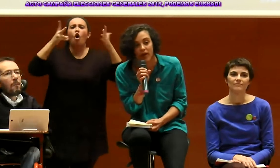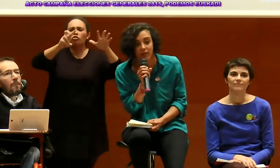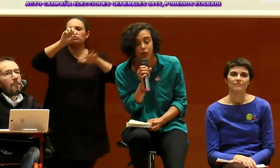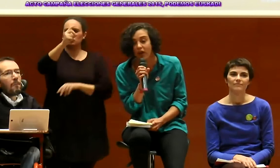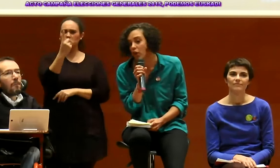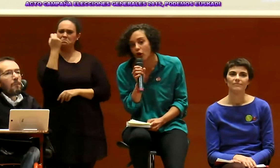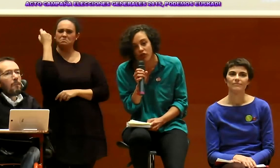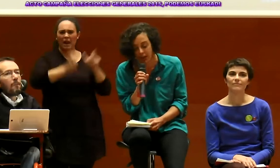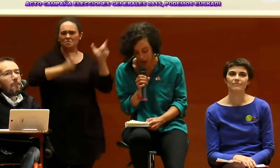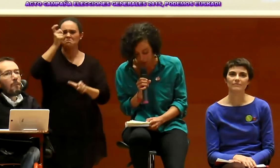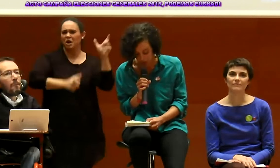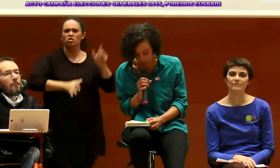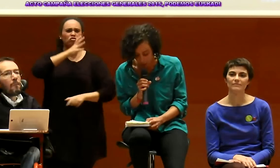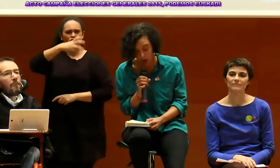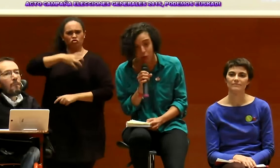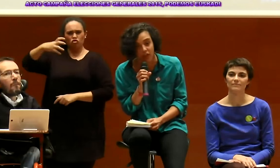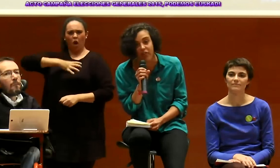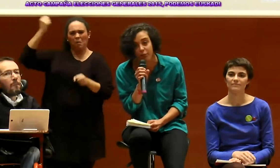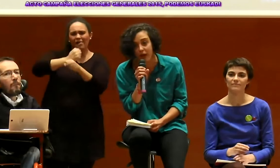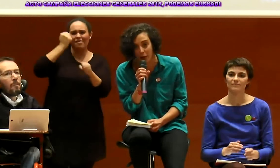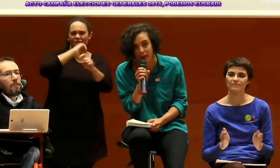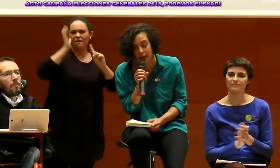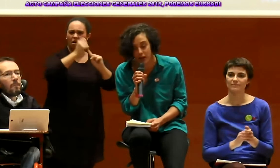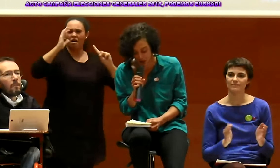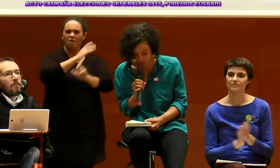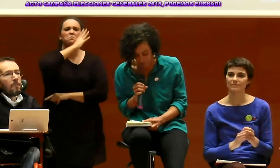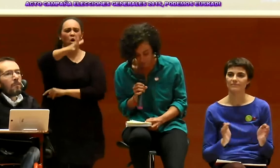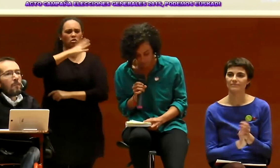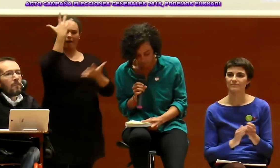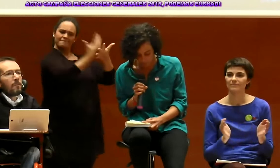81.704 mujeres en Euskadi no consiguen encontrar trabajo, que lo busquen.